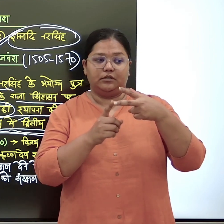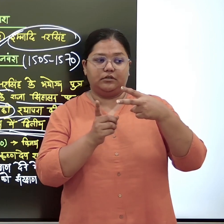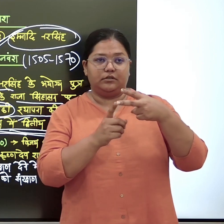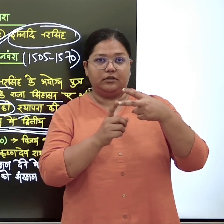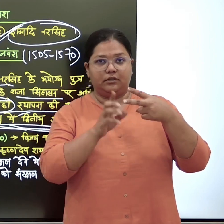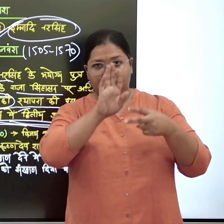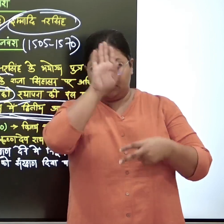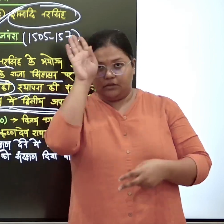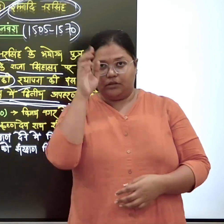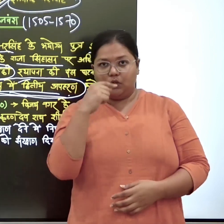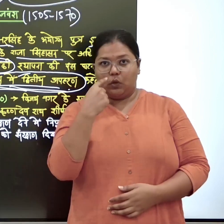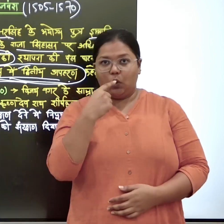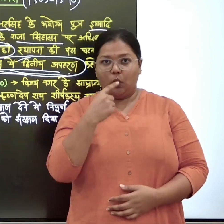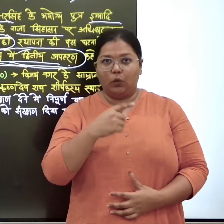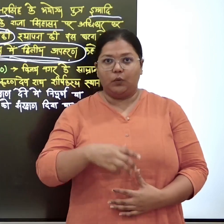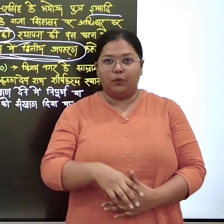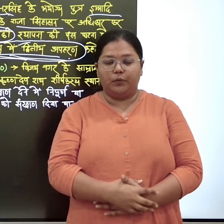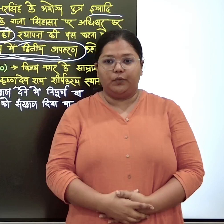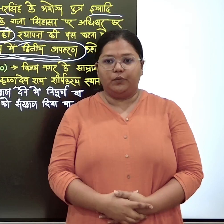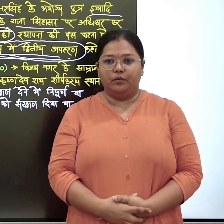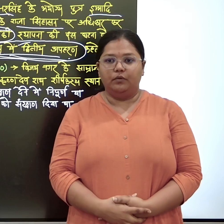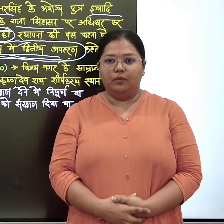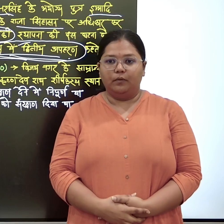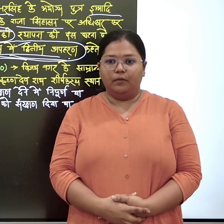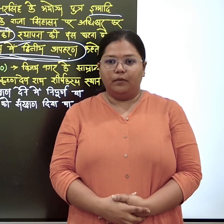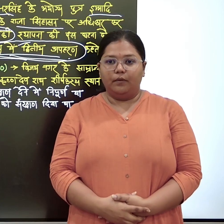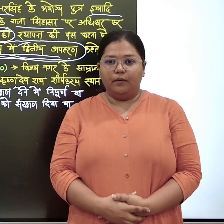राय, कृष्ण देव राय,